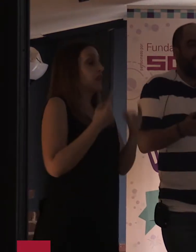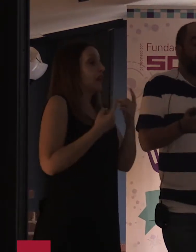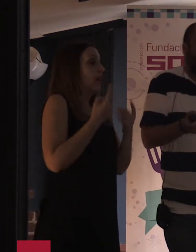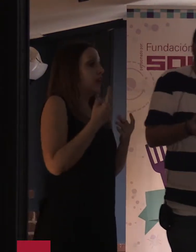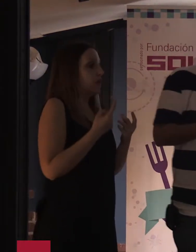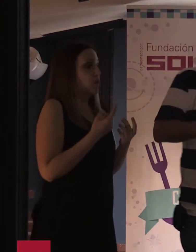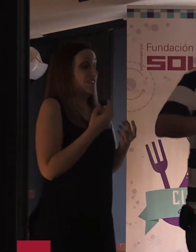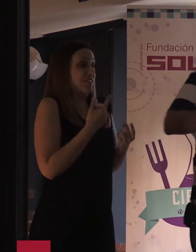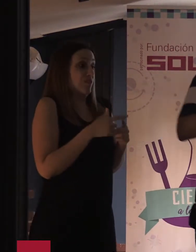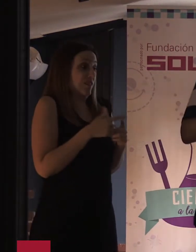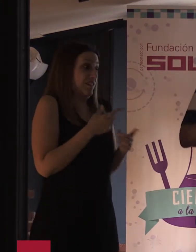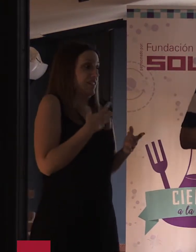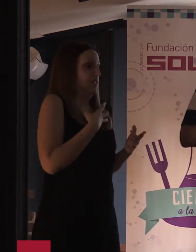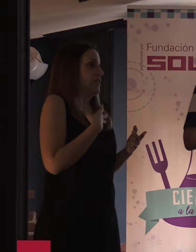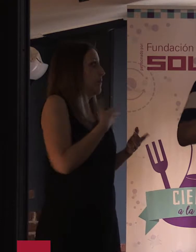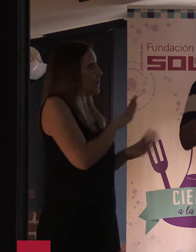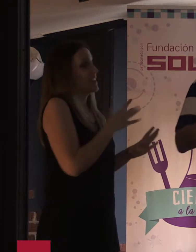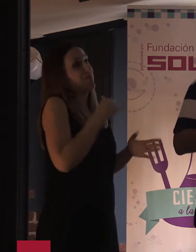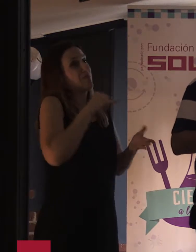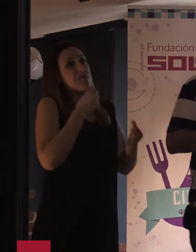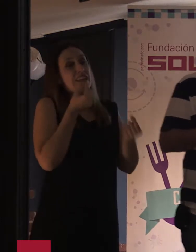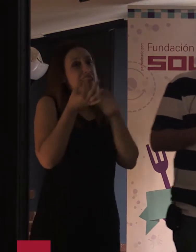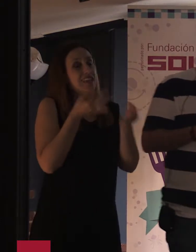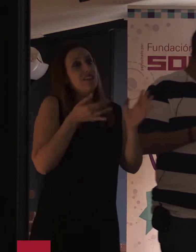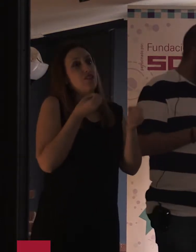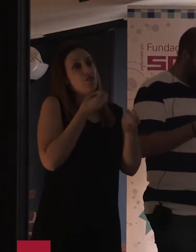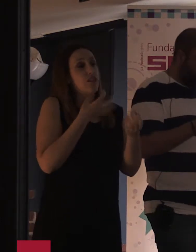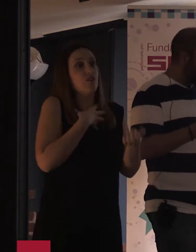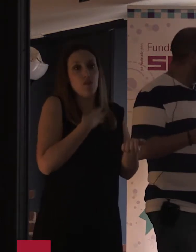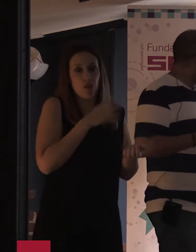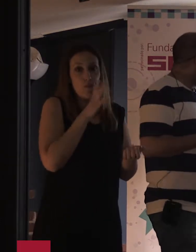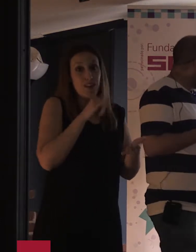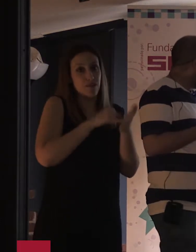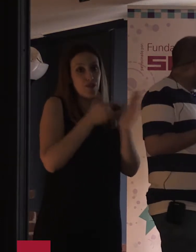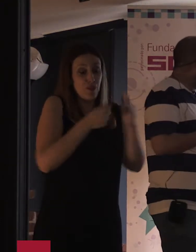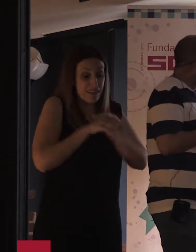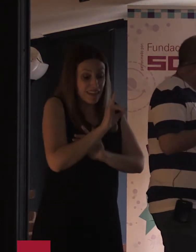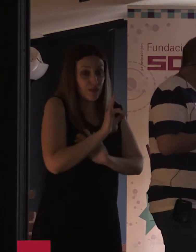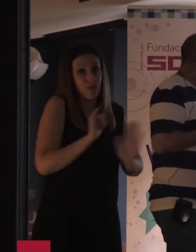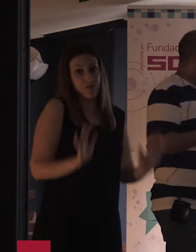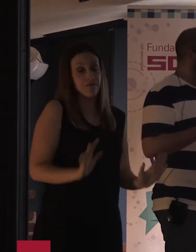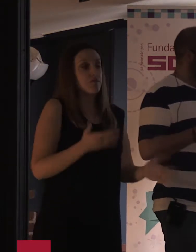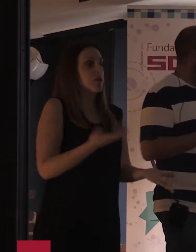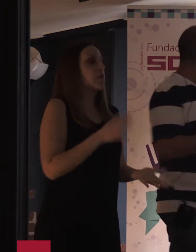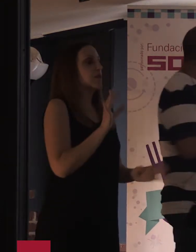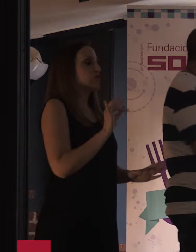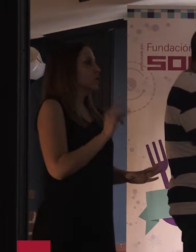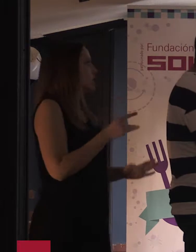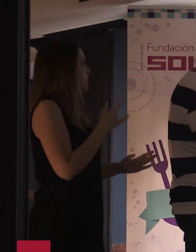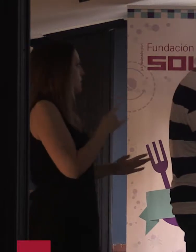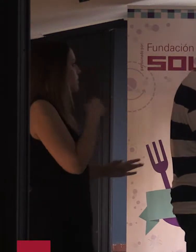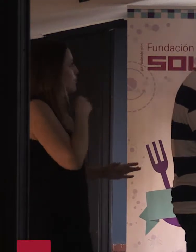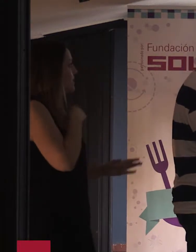pequeña medida, no os puedo contar muchos más detalles porque es un proyecto en desarrollo, hay muchas líneas abiertas. Pero sí que os voy a decir que sí que hemos empezado a